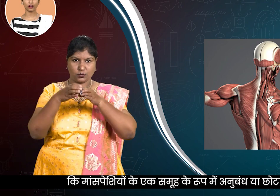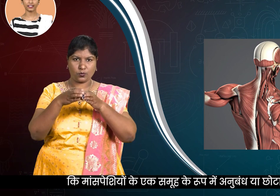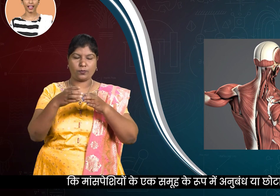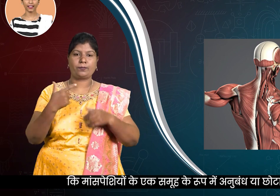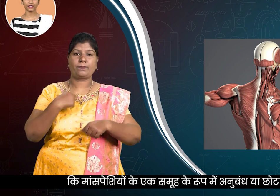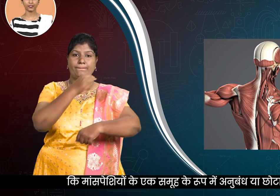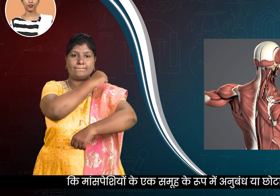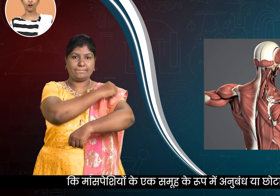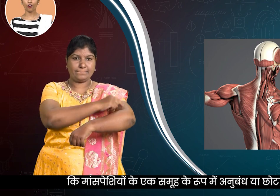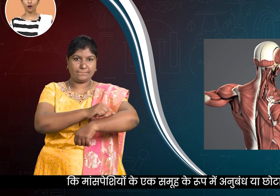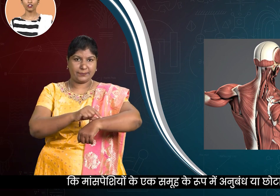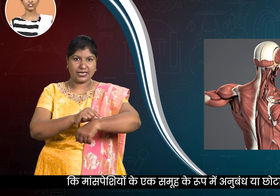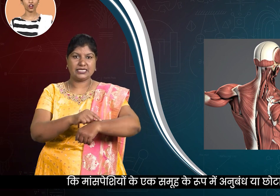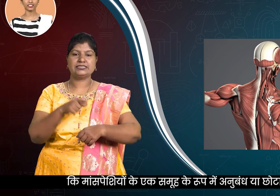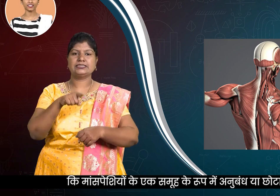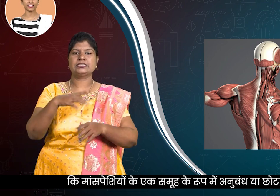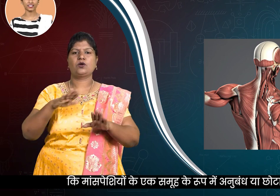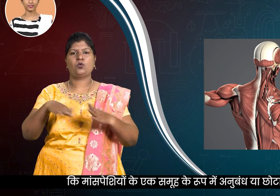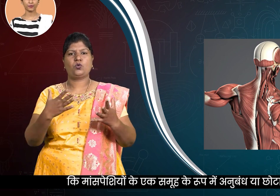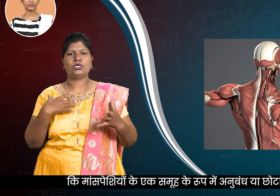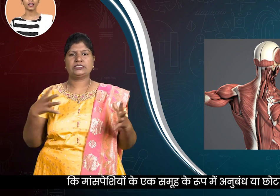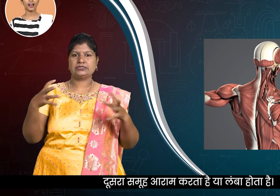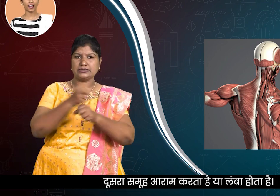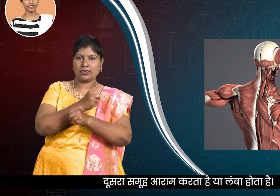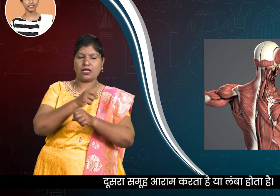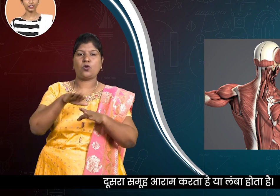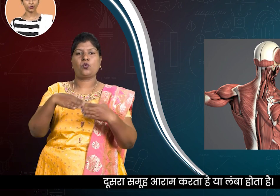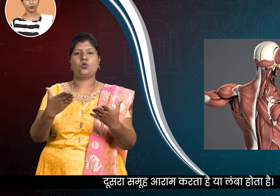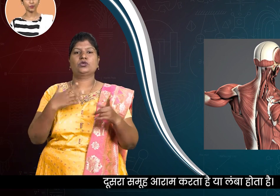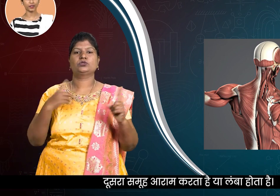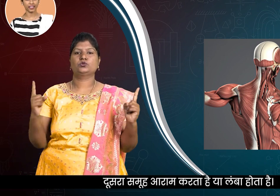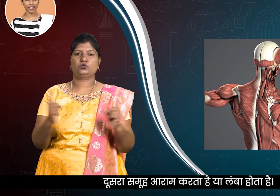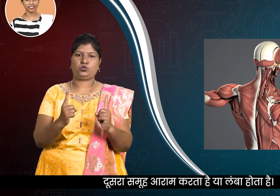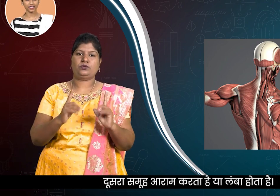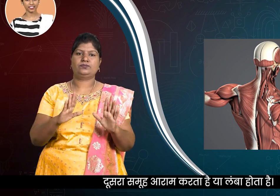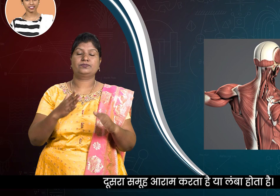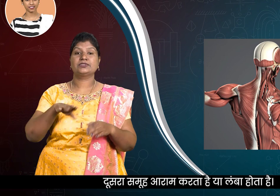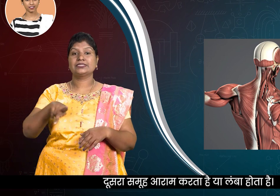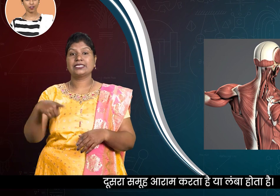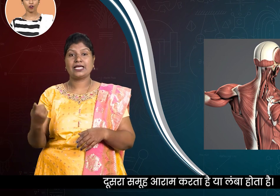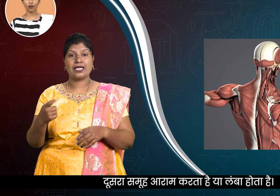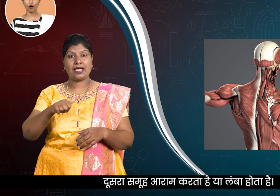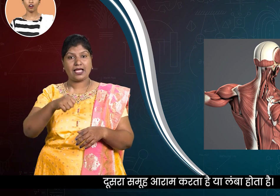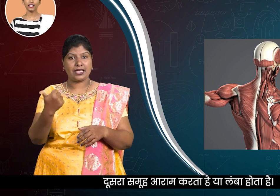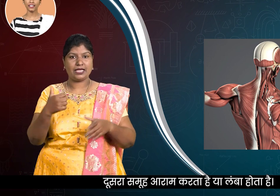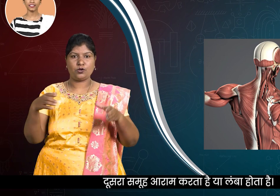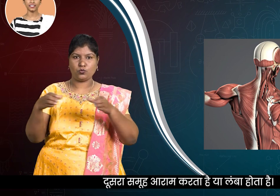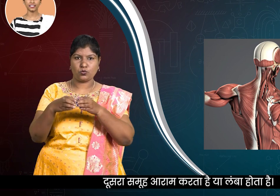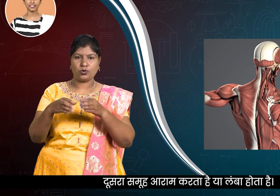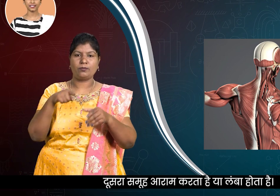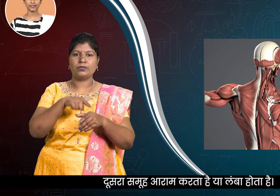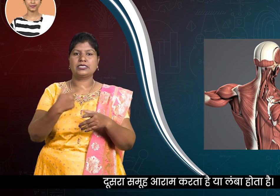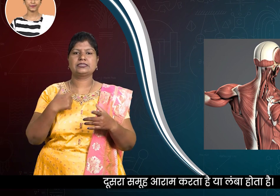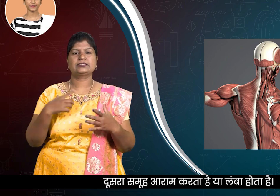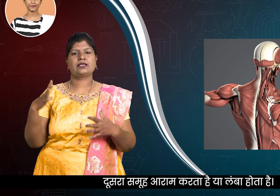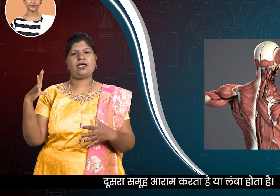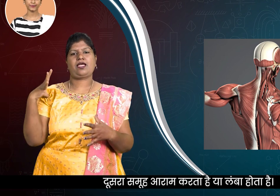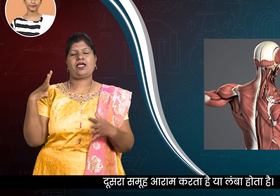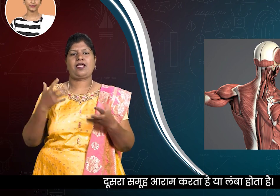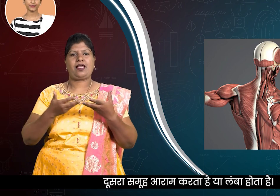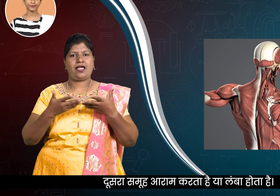रूप में अनुबंध या छोटा होता है, दूसरा समूह आराम करता है या लंबा होता है।